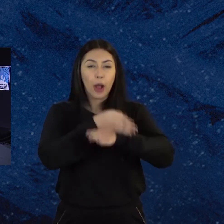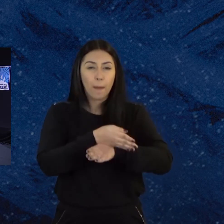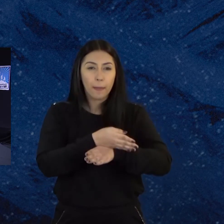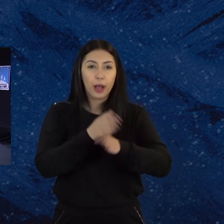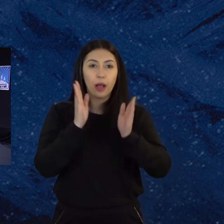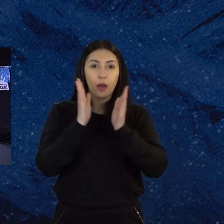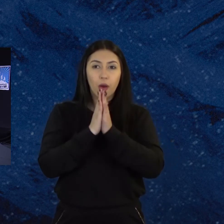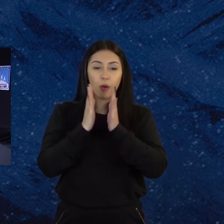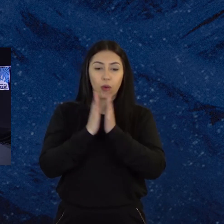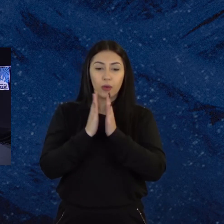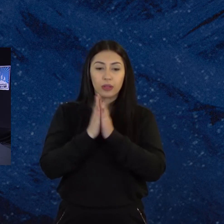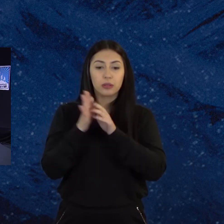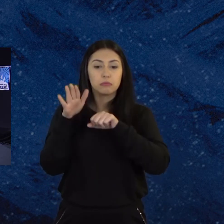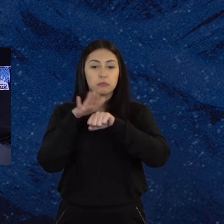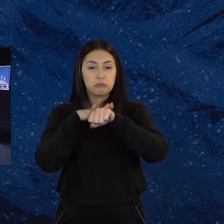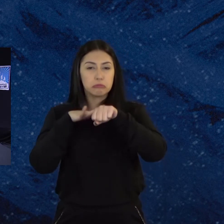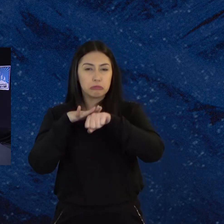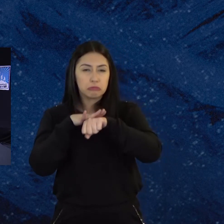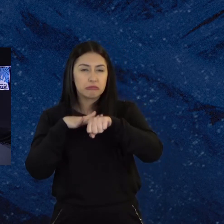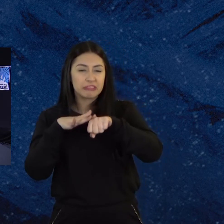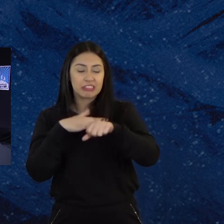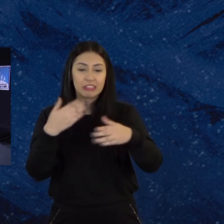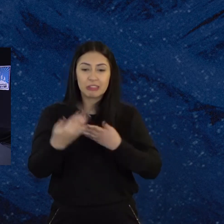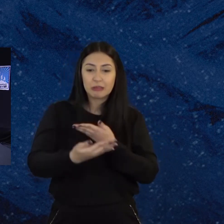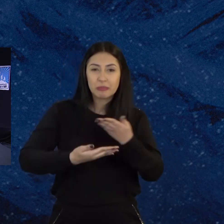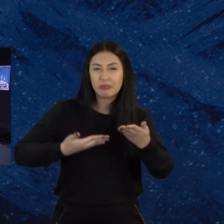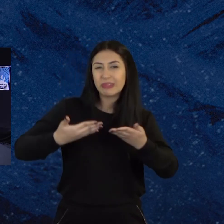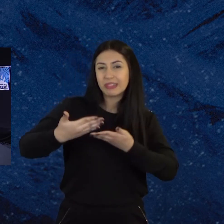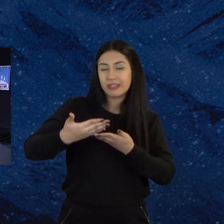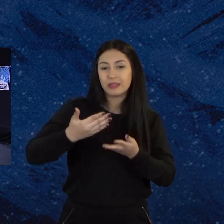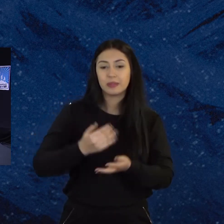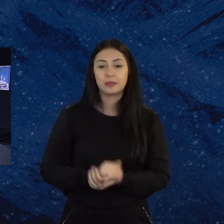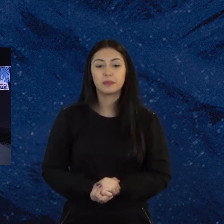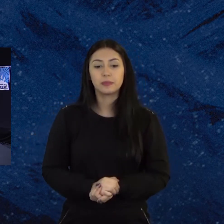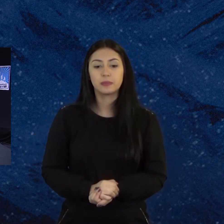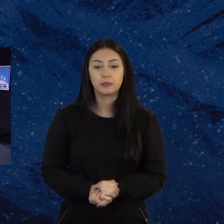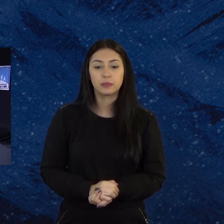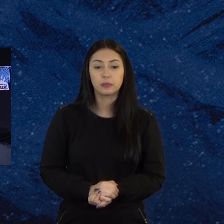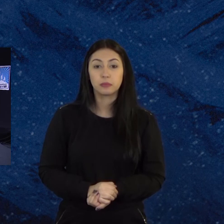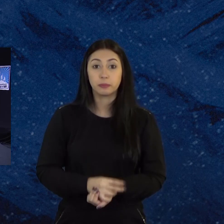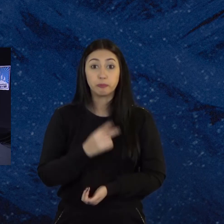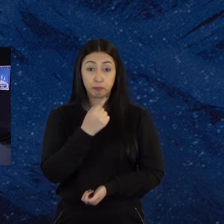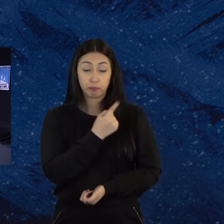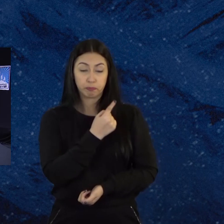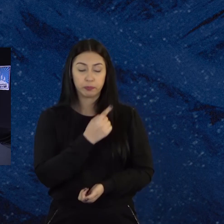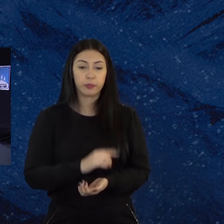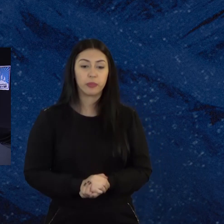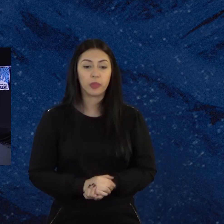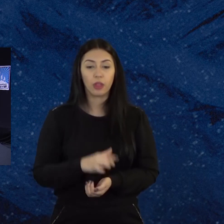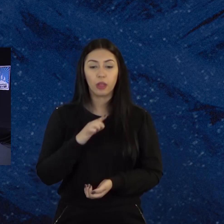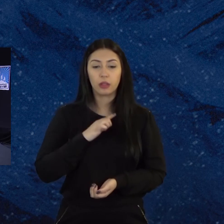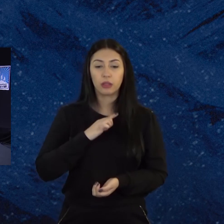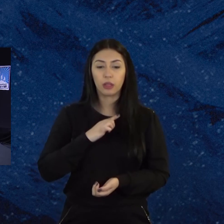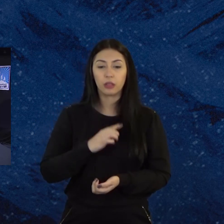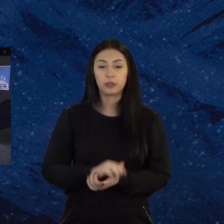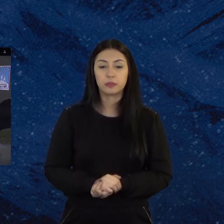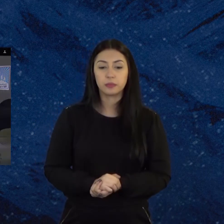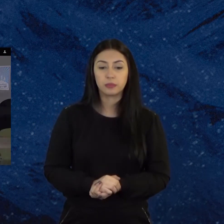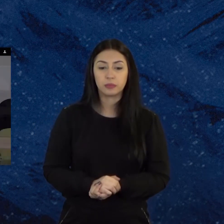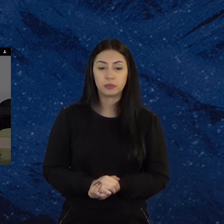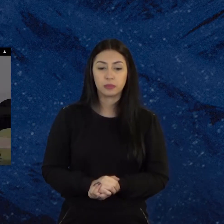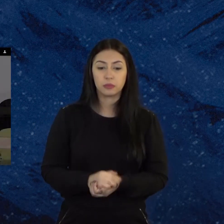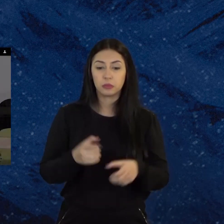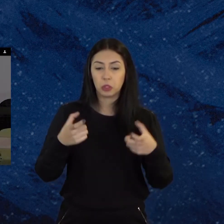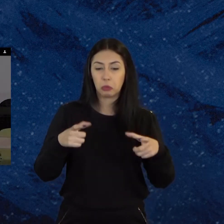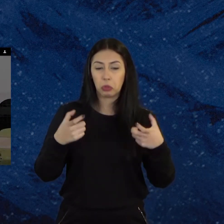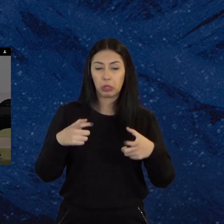orar, para conversar, para ter comunhão com os irmãos. Olha aqui, aqui é a plataforma, né, que você fez